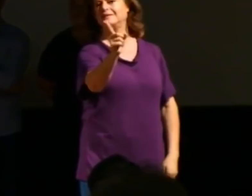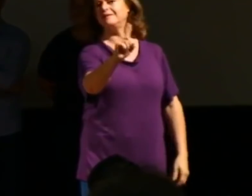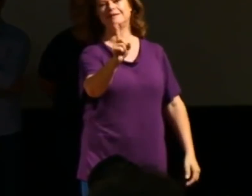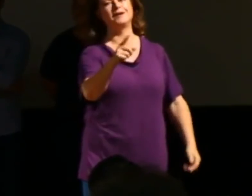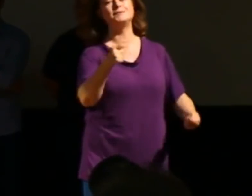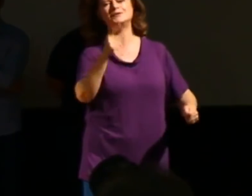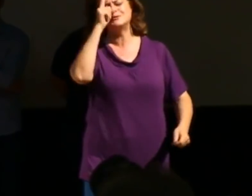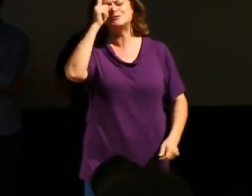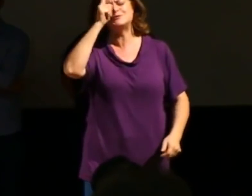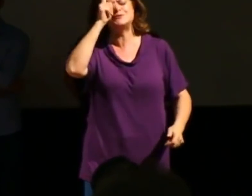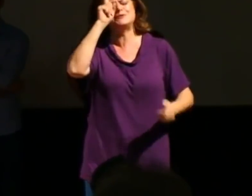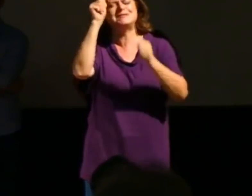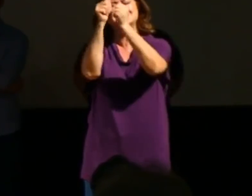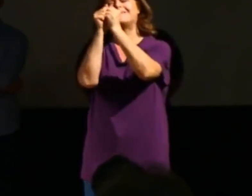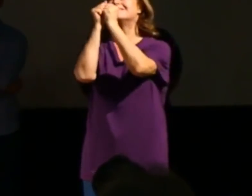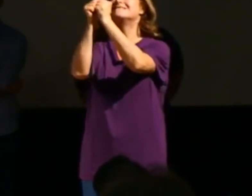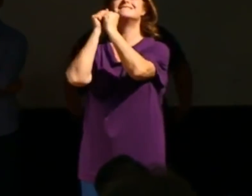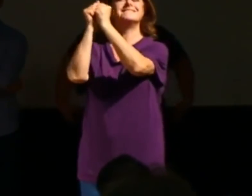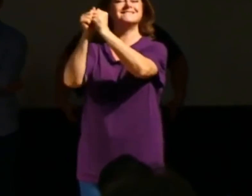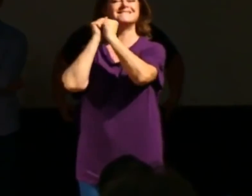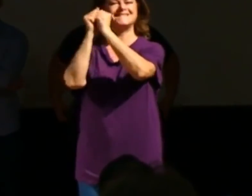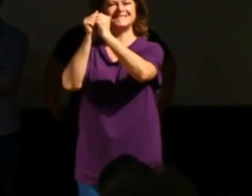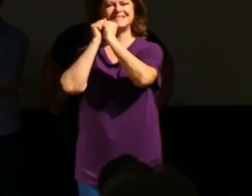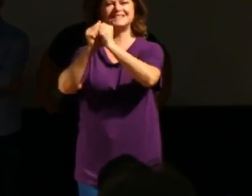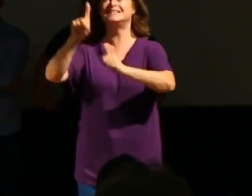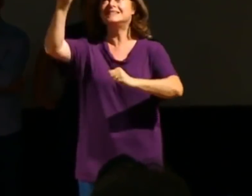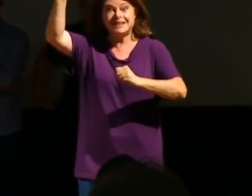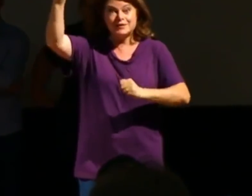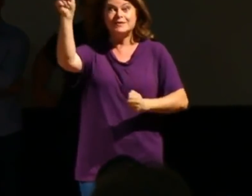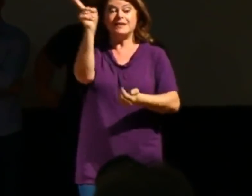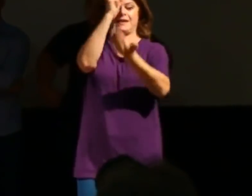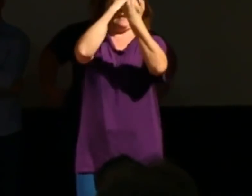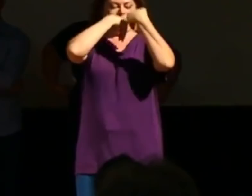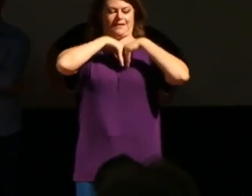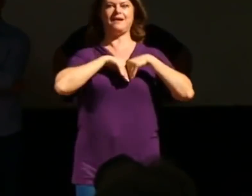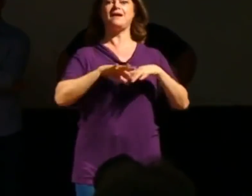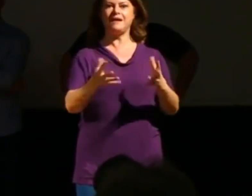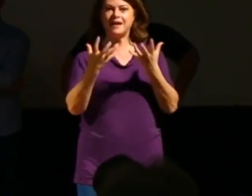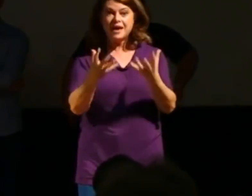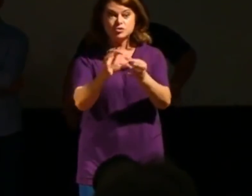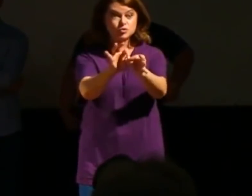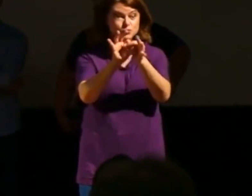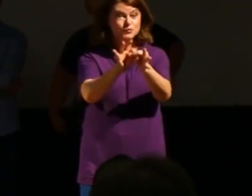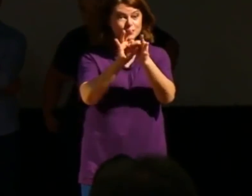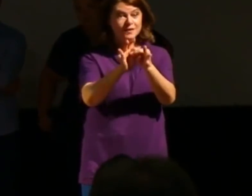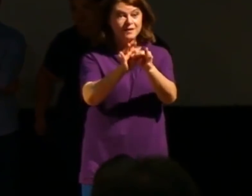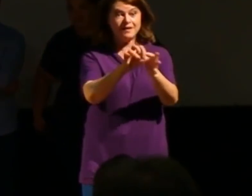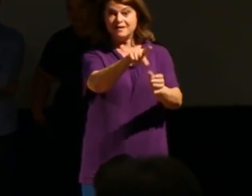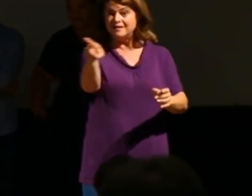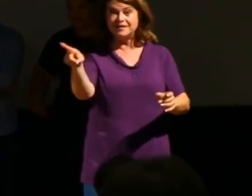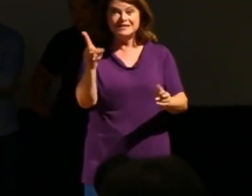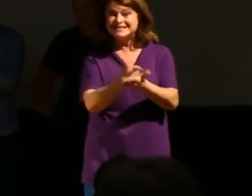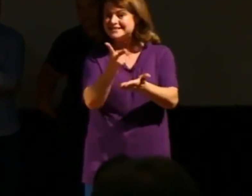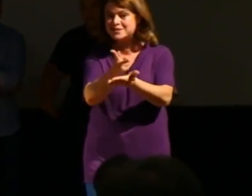contigo. O nosso Deus é um Deus que quer habitar em nós. Ele não quer que você